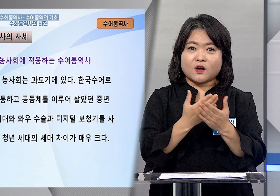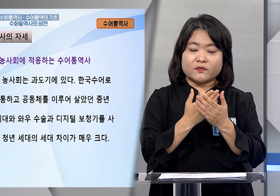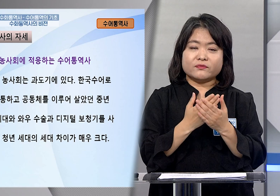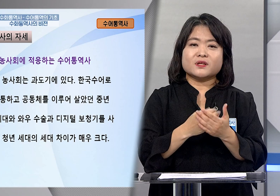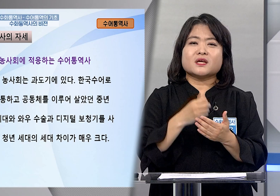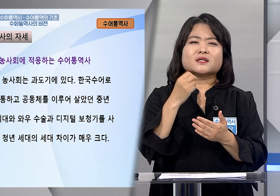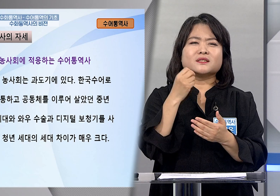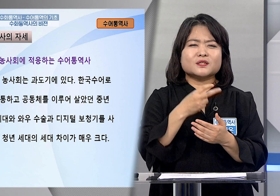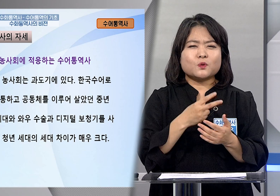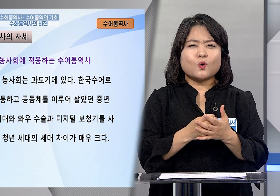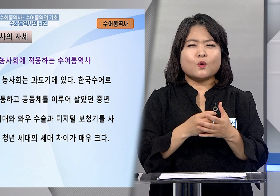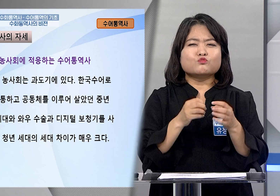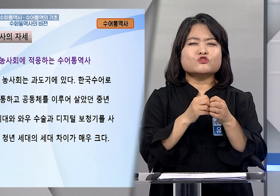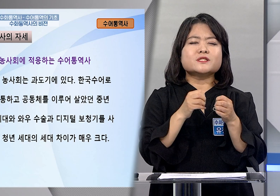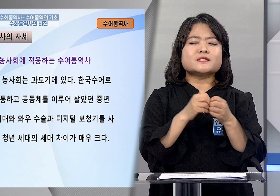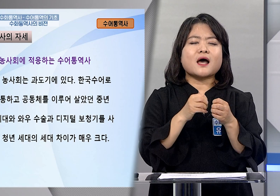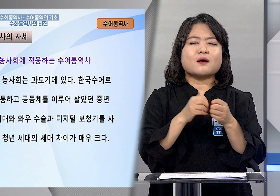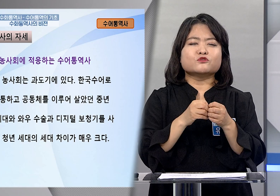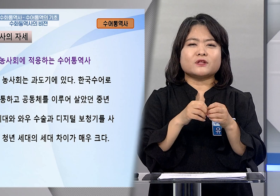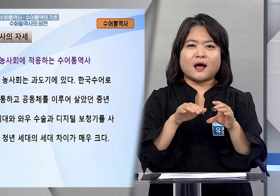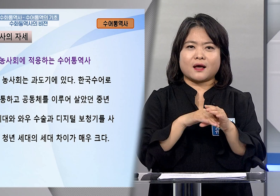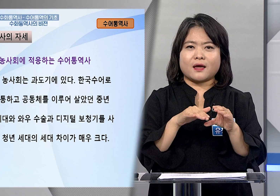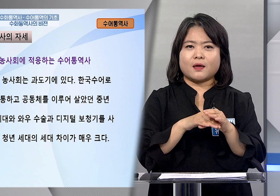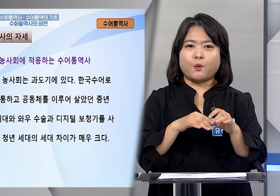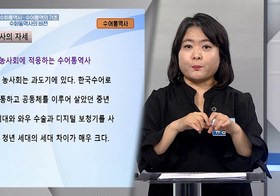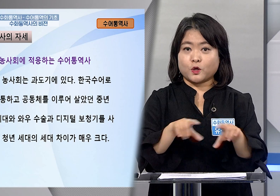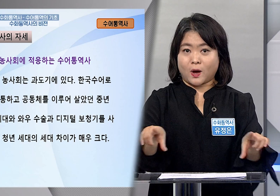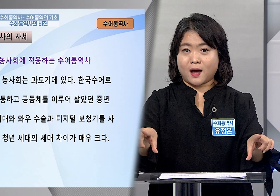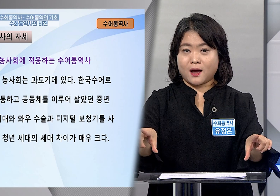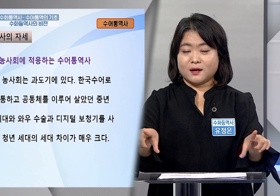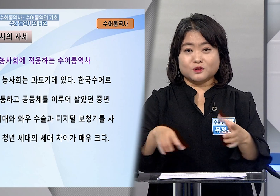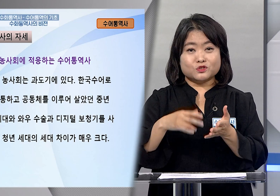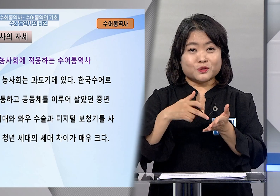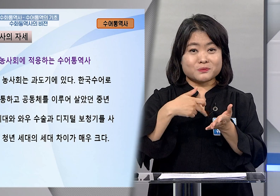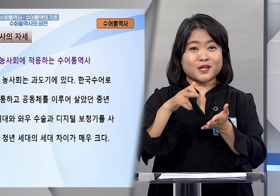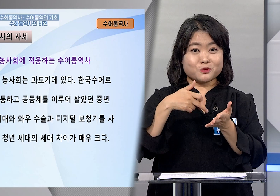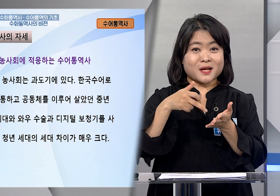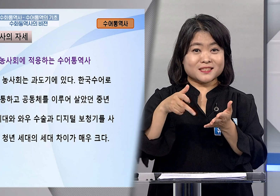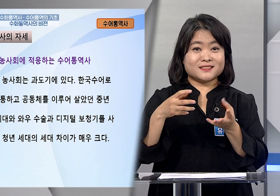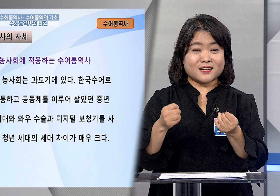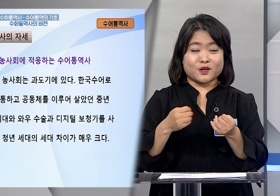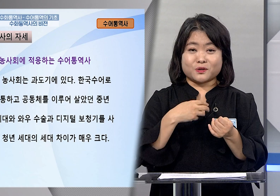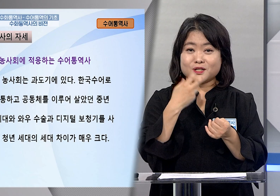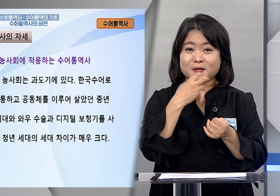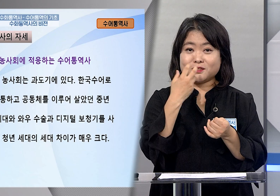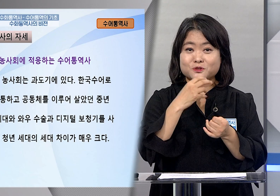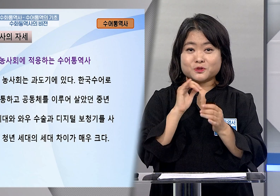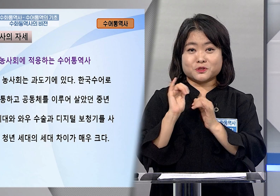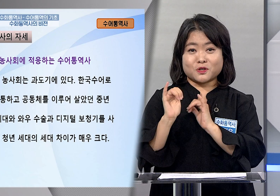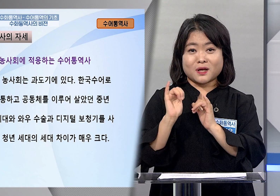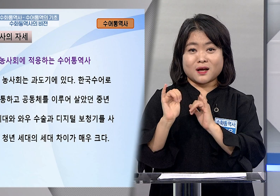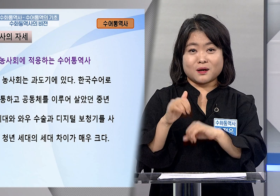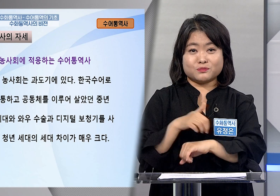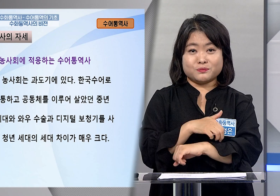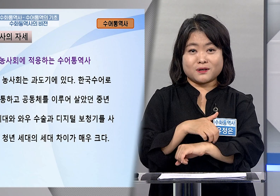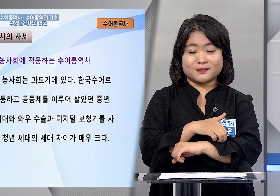발전, 그리고 문자 문화의 보편화. 우리 요즘 카톡 많이 쓰잖아요. 일반인들도 전화